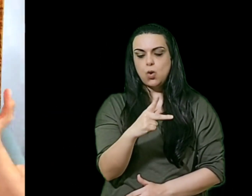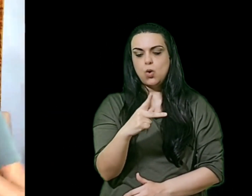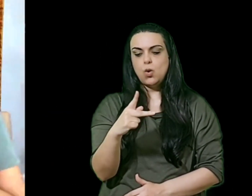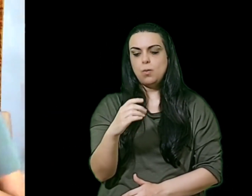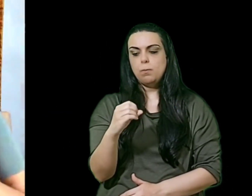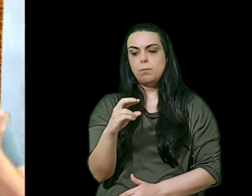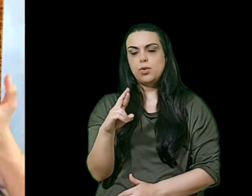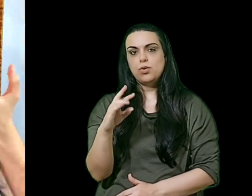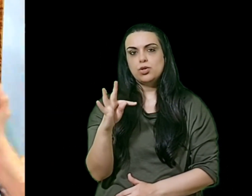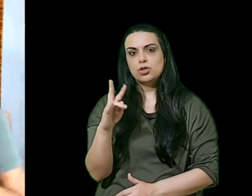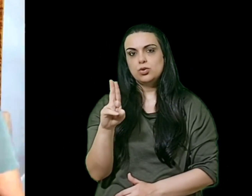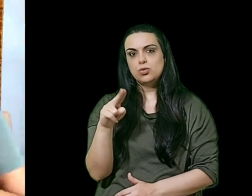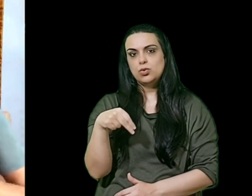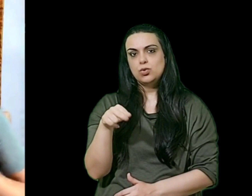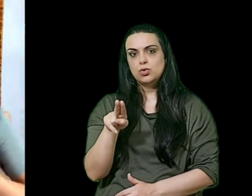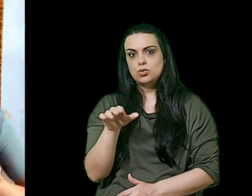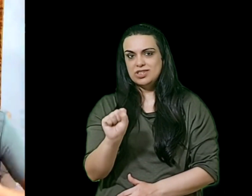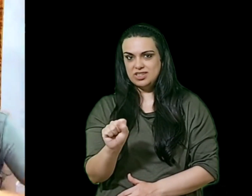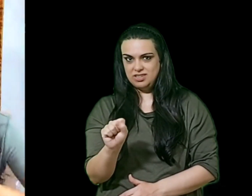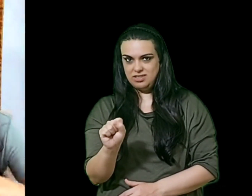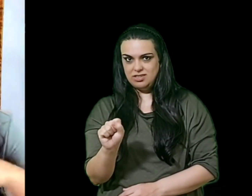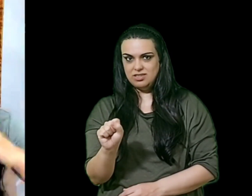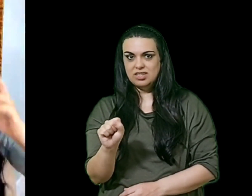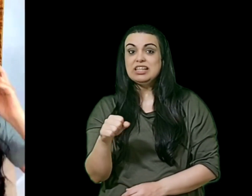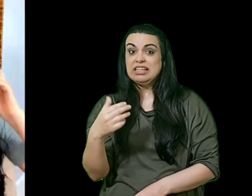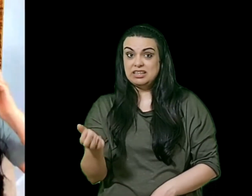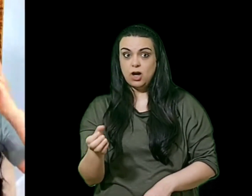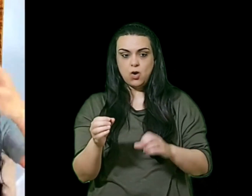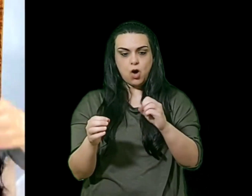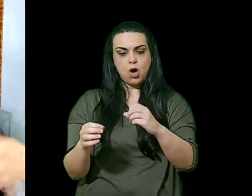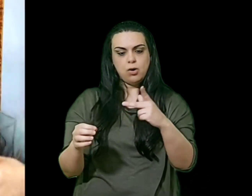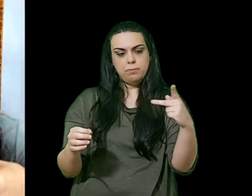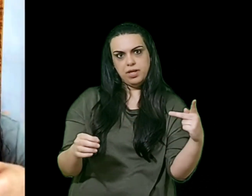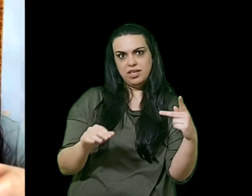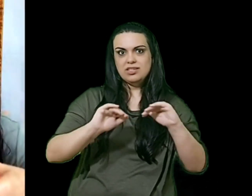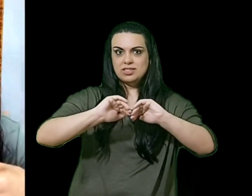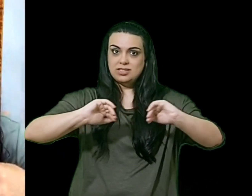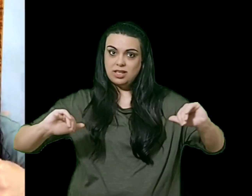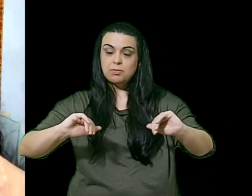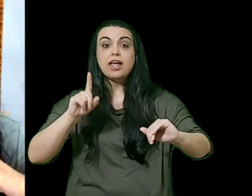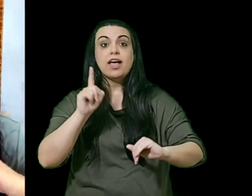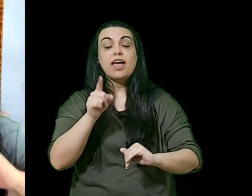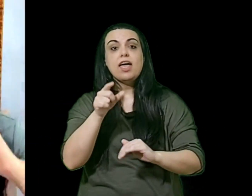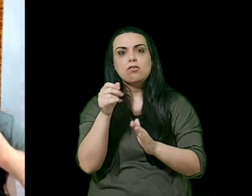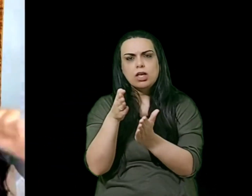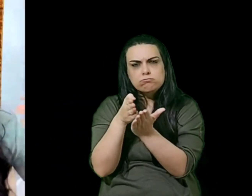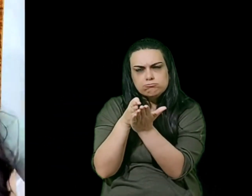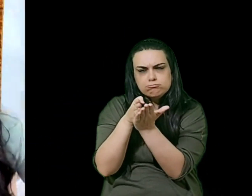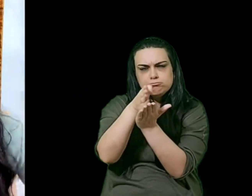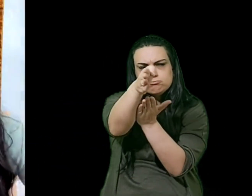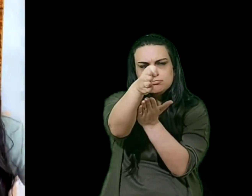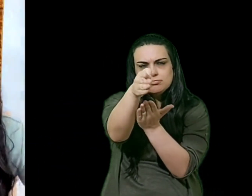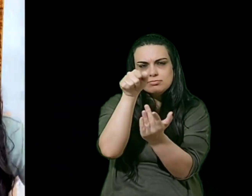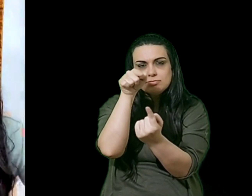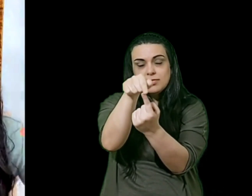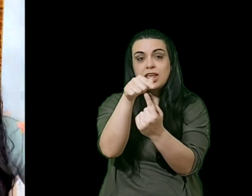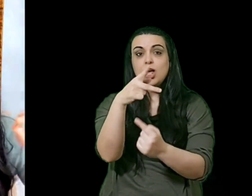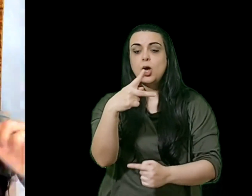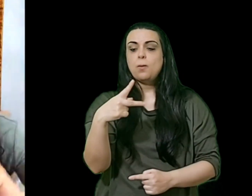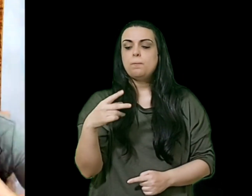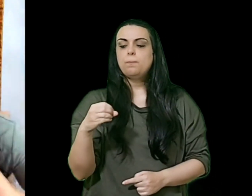palavra, a variação, né, essa separação do AP, significa em direção a. E o